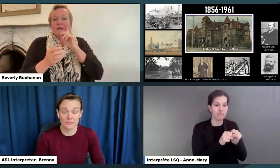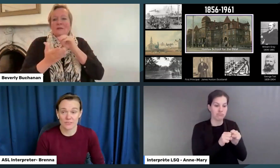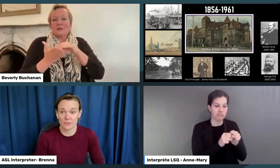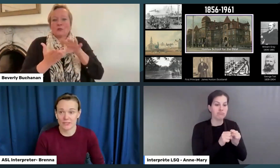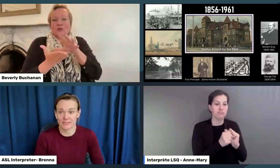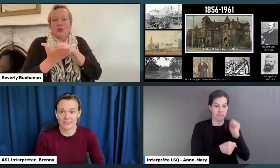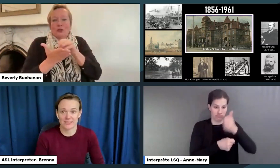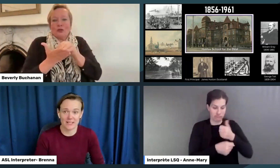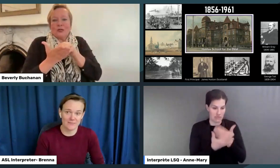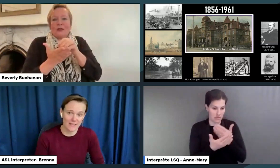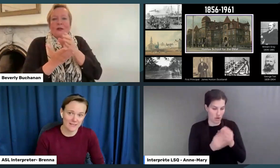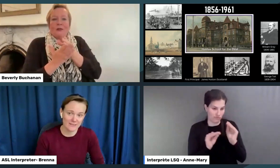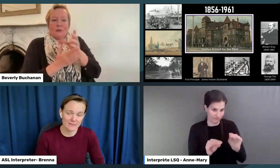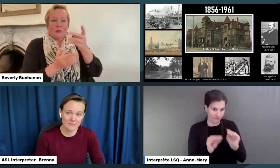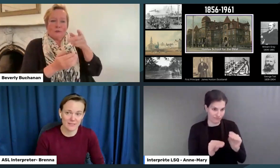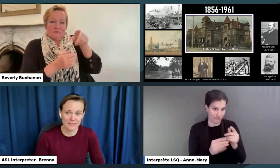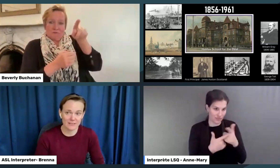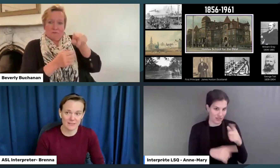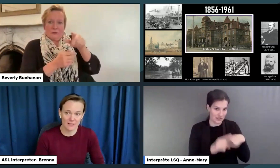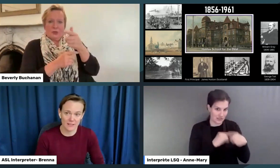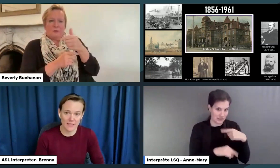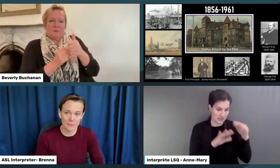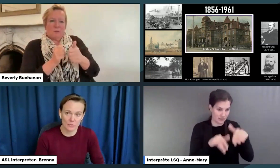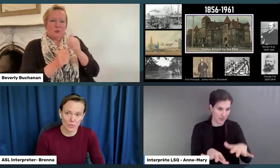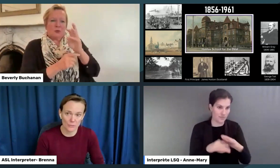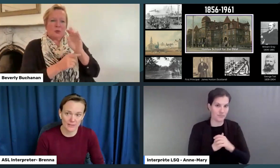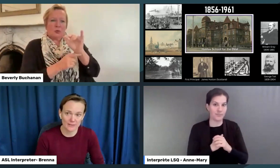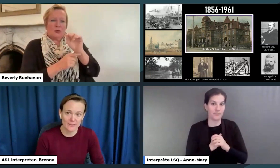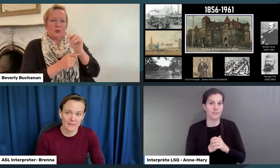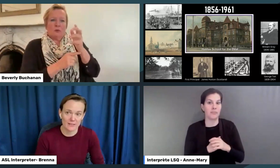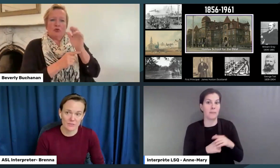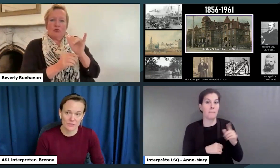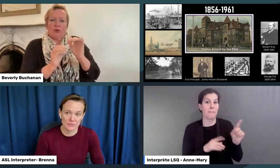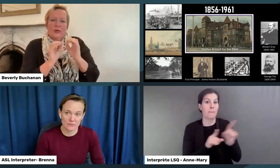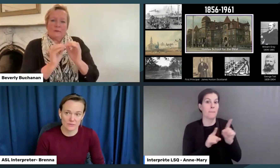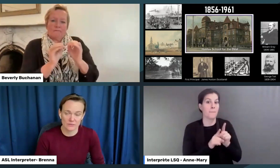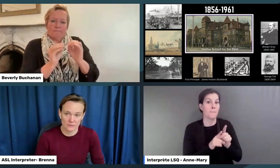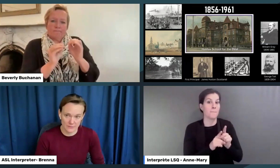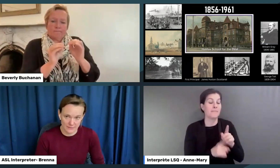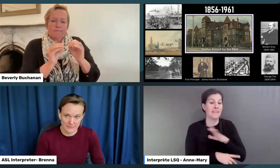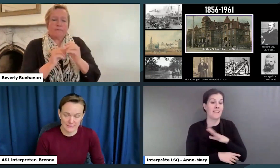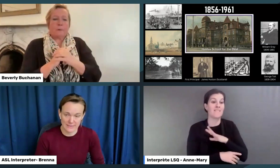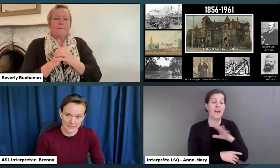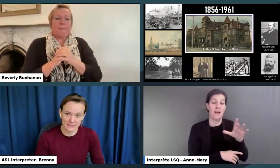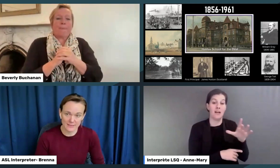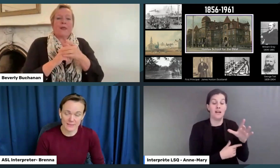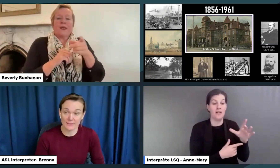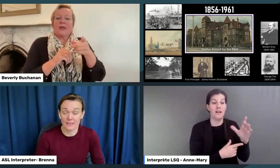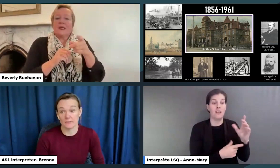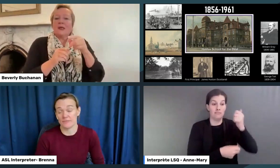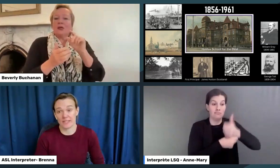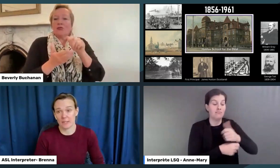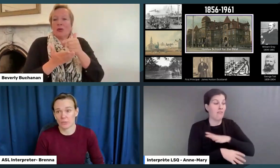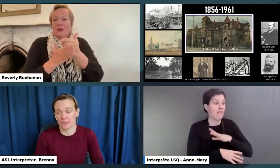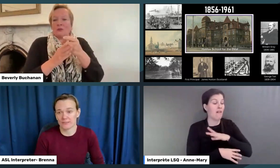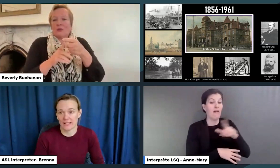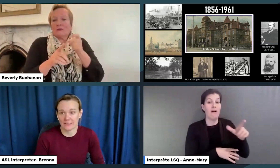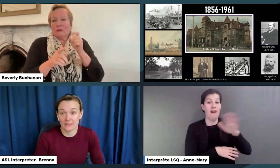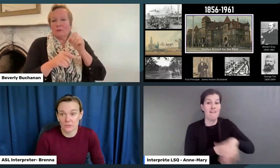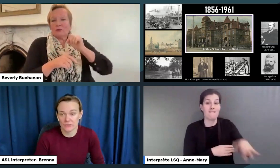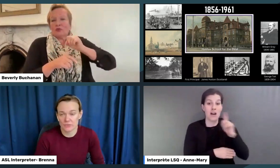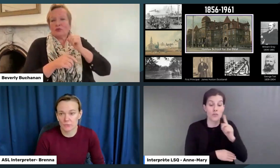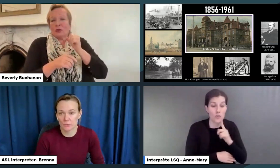fortune dans l'arrière-cour. Il y avait 12 étudiants. Mais on a continué de faire grandir cette